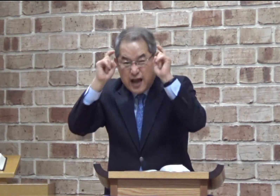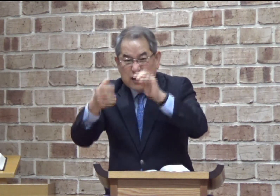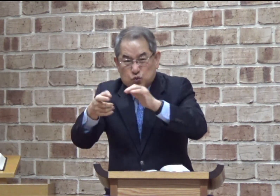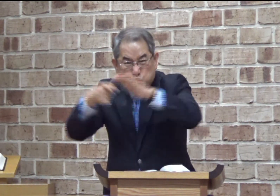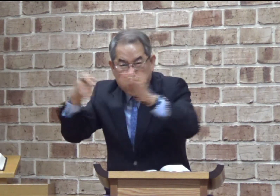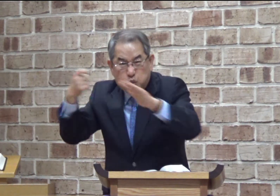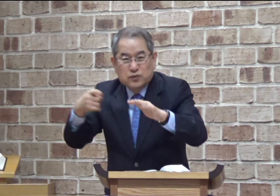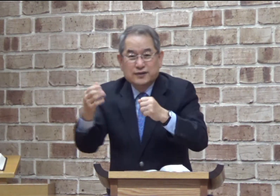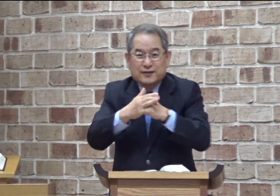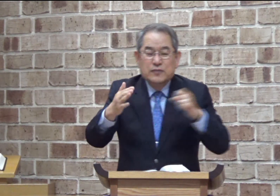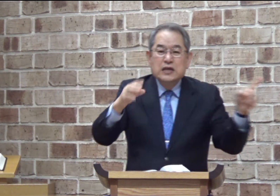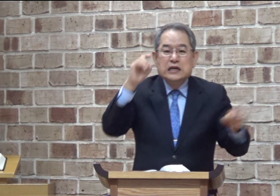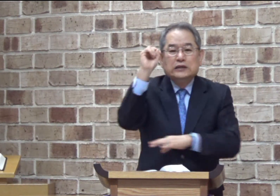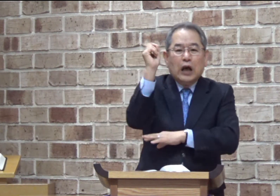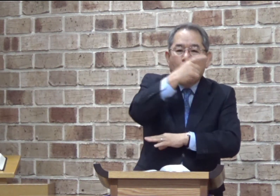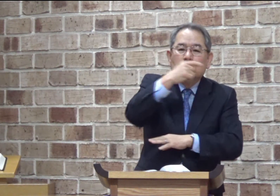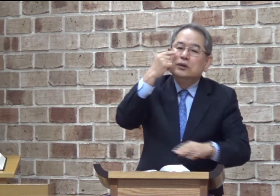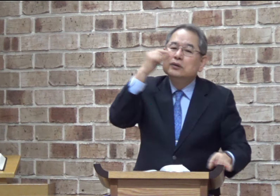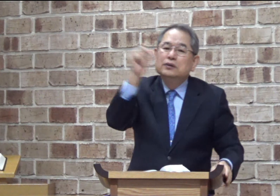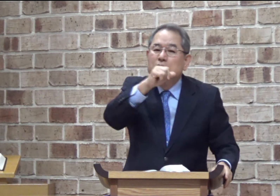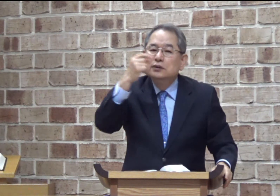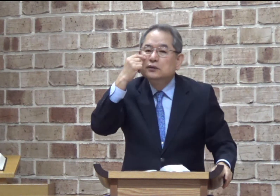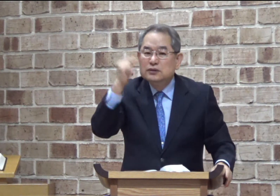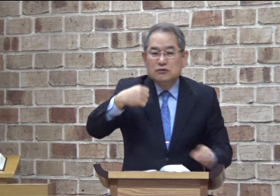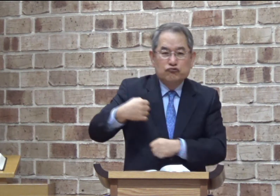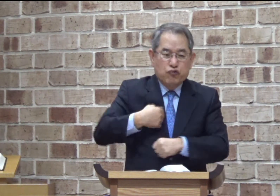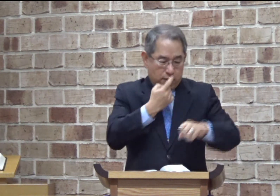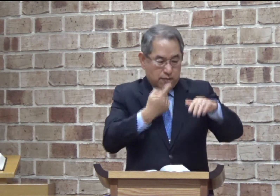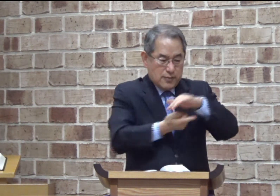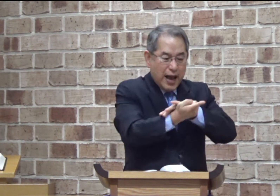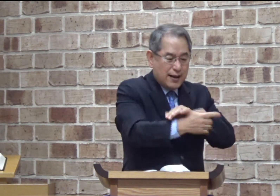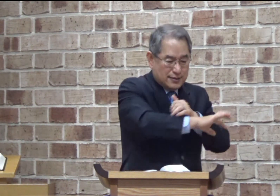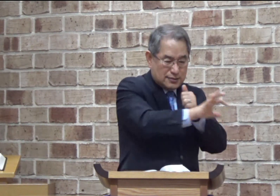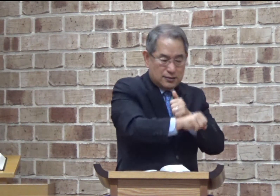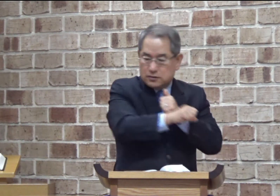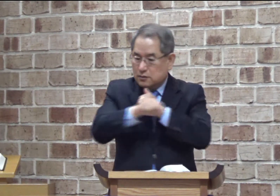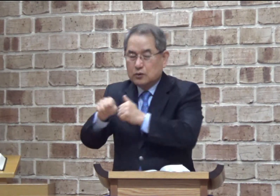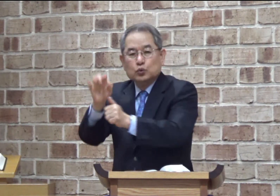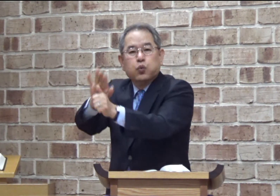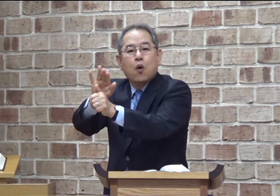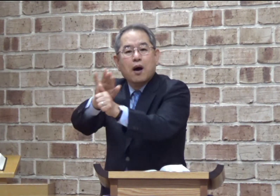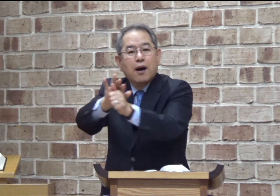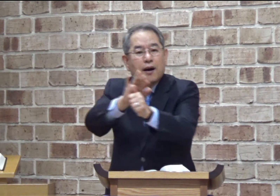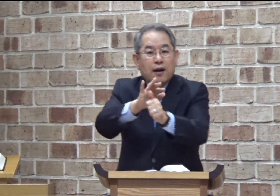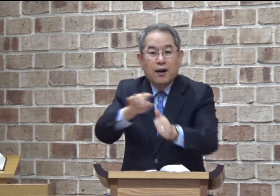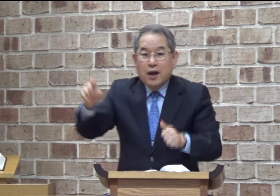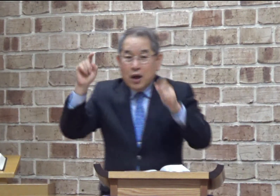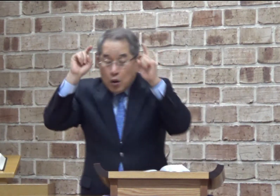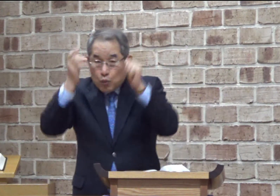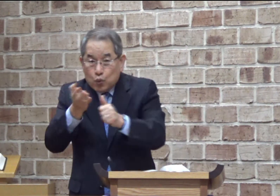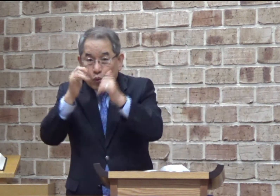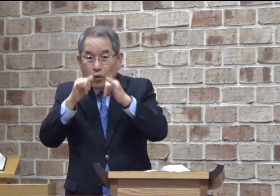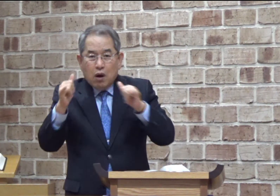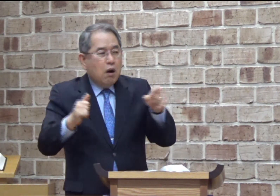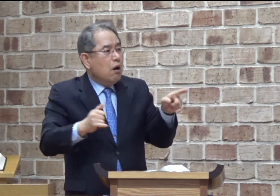그런데 때때로 그곳에 강도가 나타나서 양과 동물을 훔친다는 얘기를 듣고